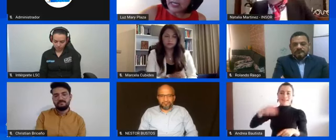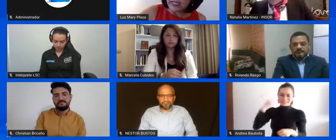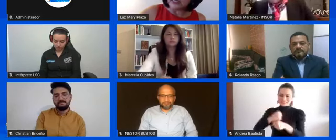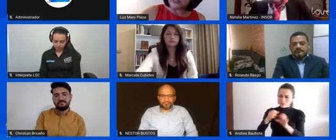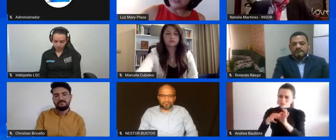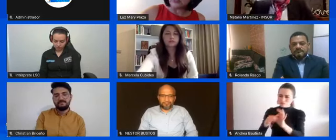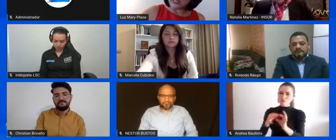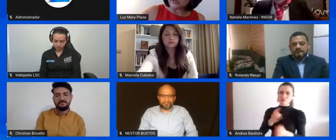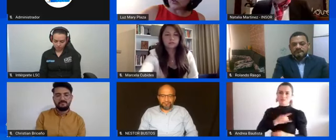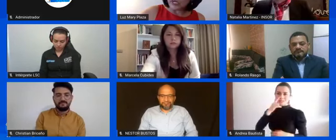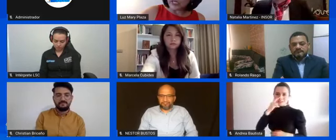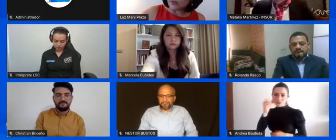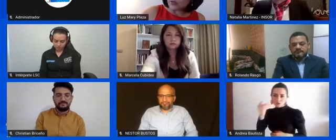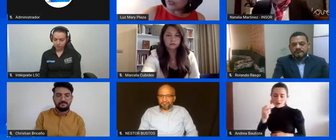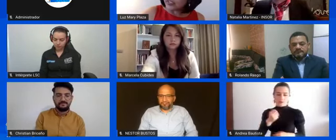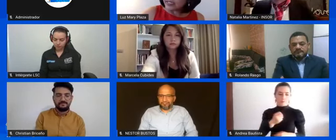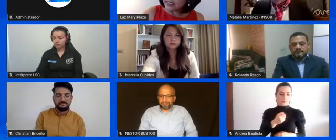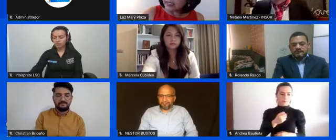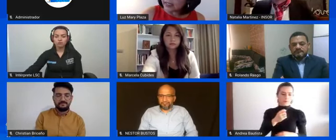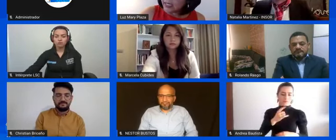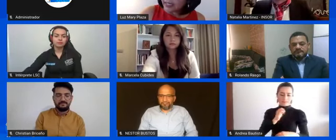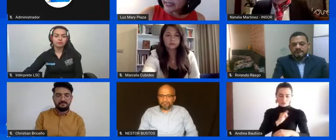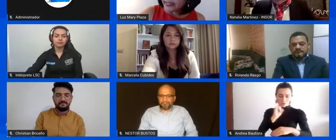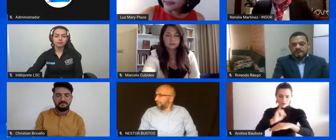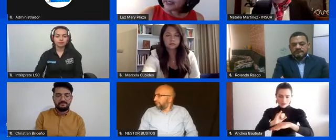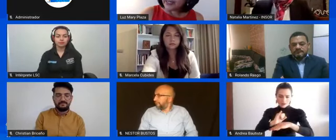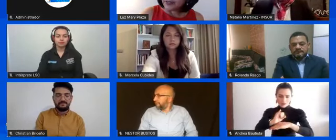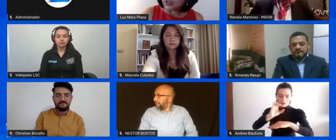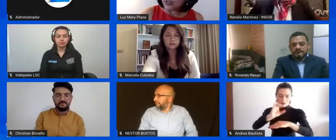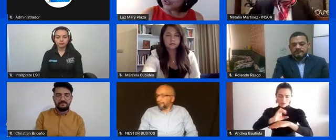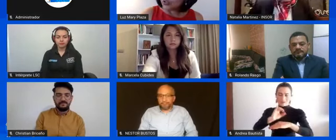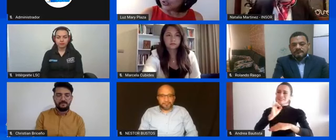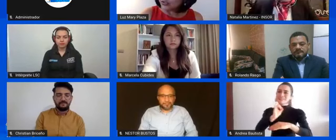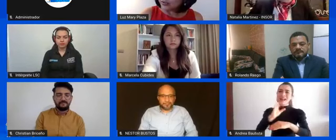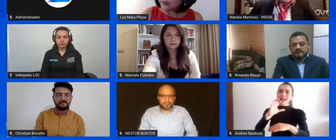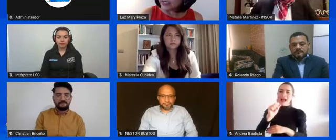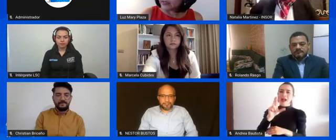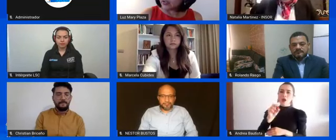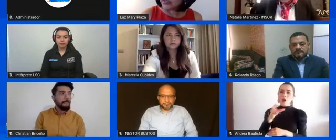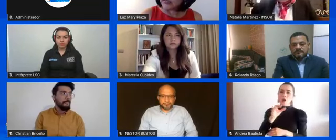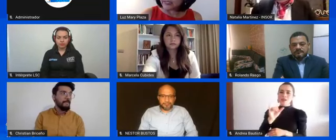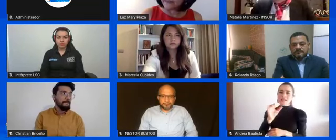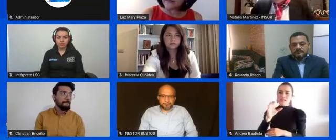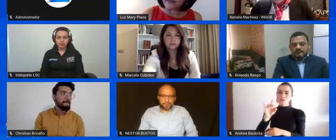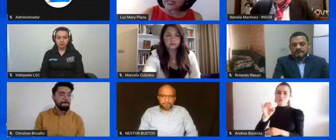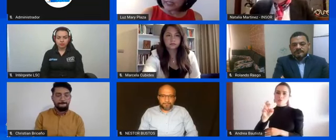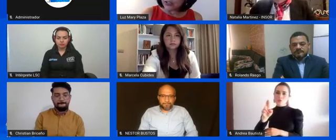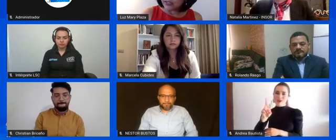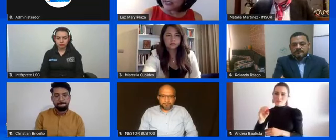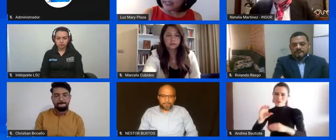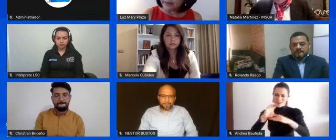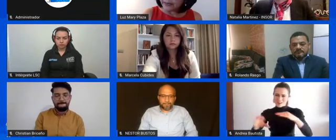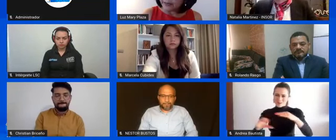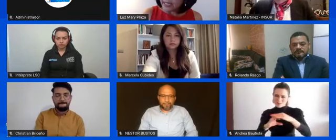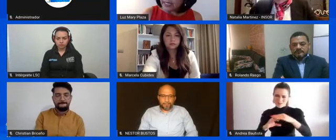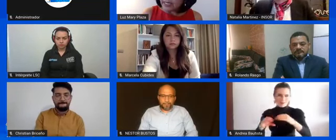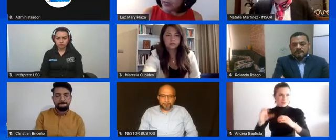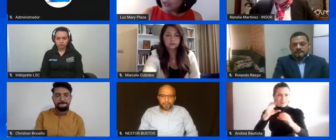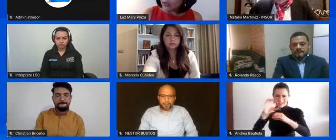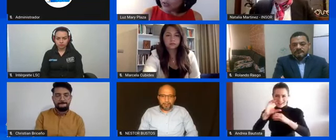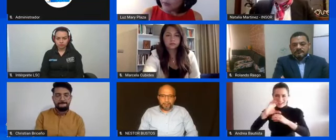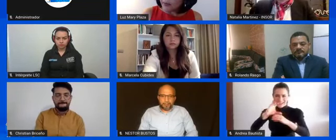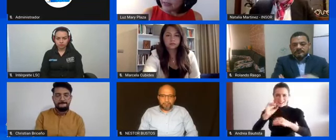Nacional, el Instituto Caro Cuervo, Colciencias. Trabajaron con nosotros en todo este en todo este tema.